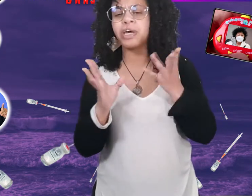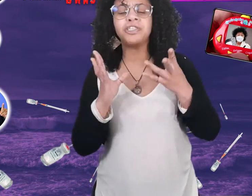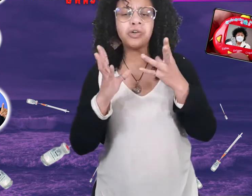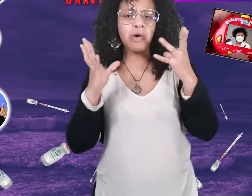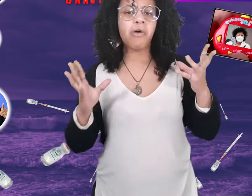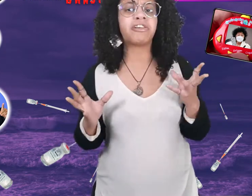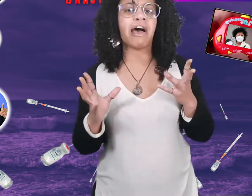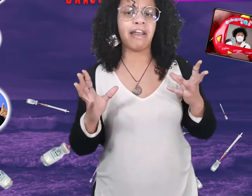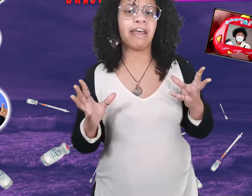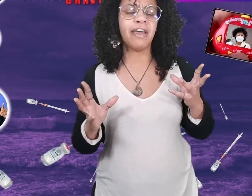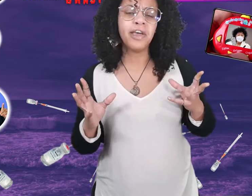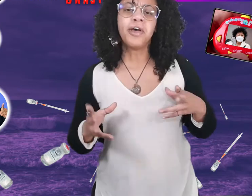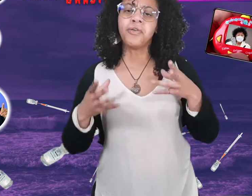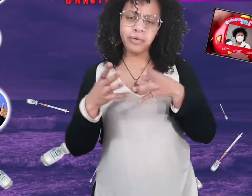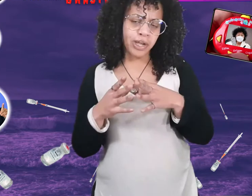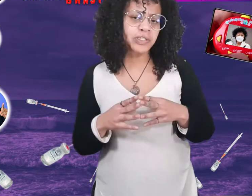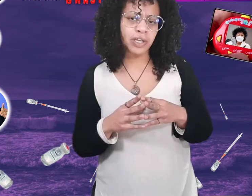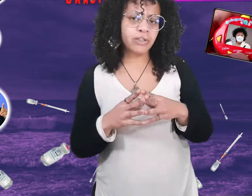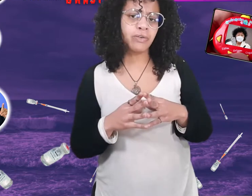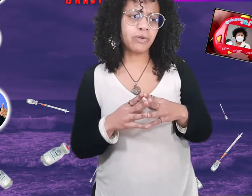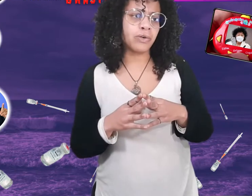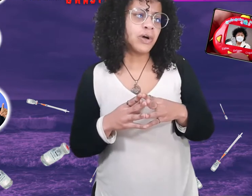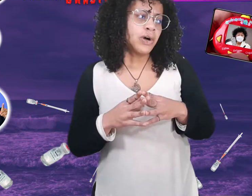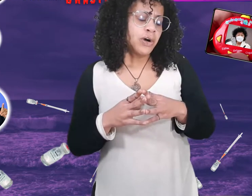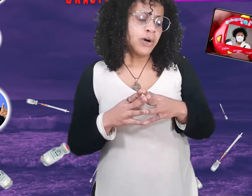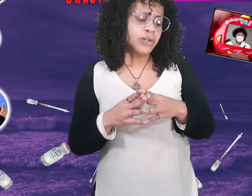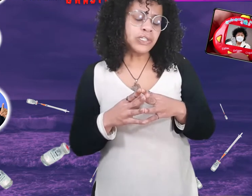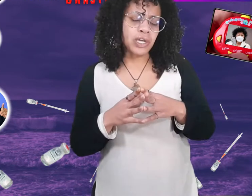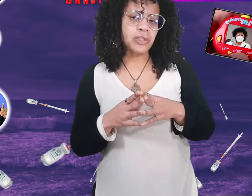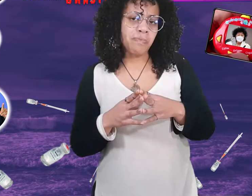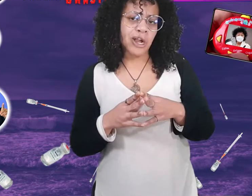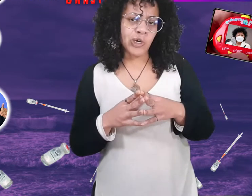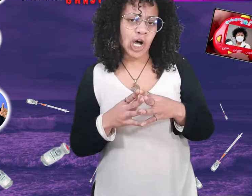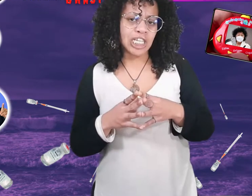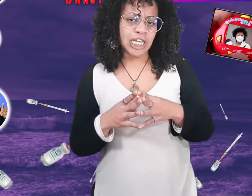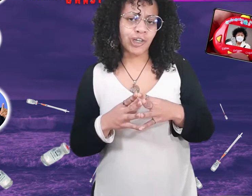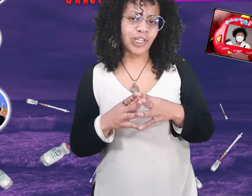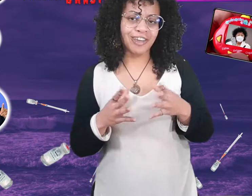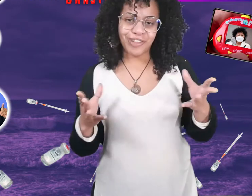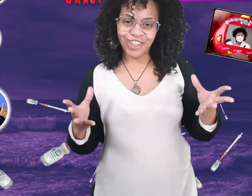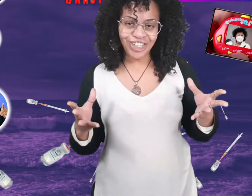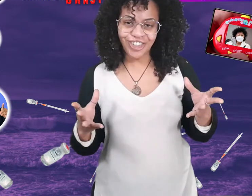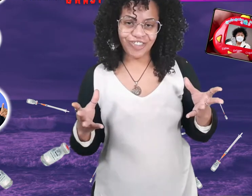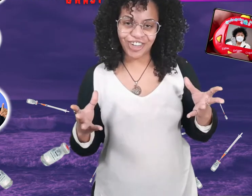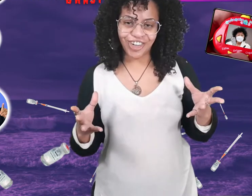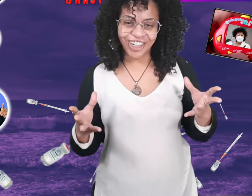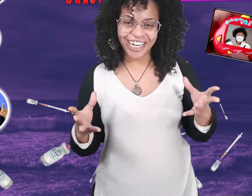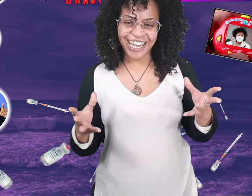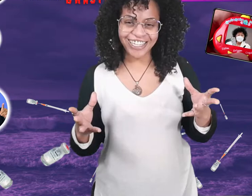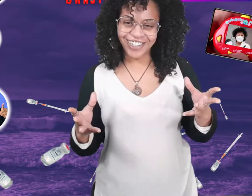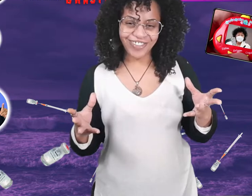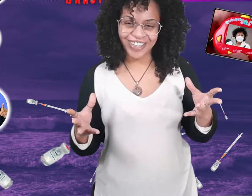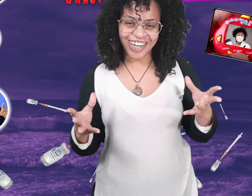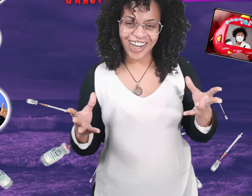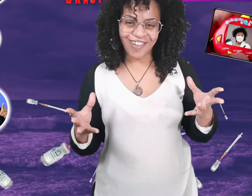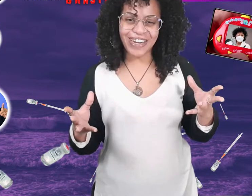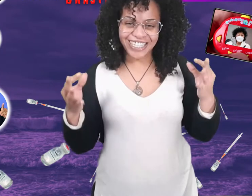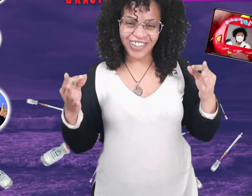hei de concordar, né, com o nosso querido Humberto Costa, quando lembrou do Gil do Vigor, né? Gil do Vigor, o Brasil